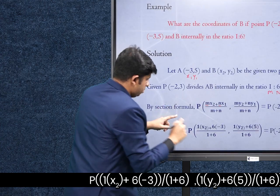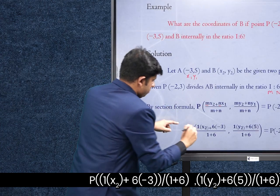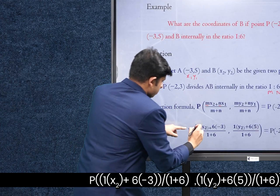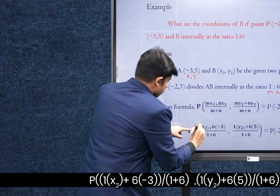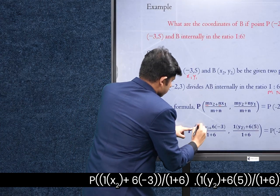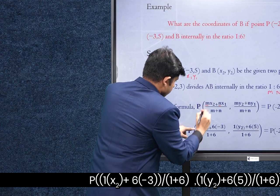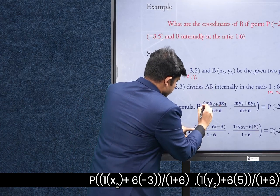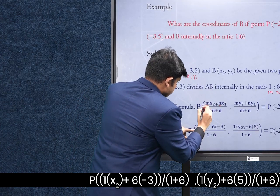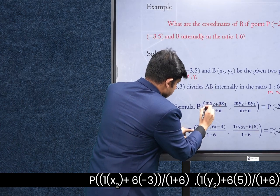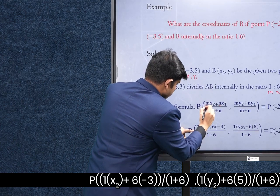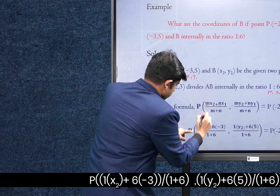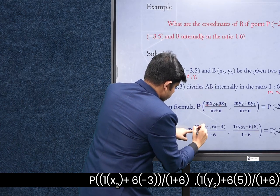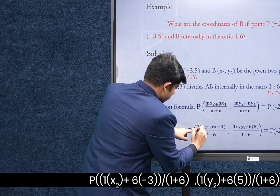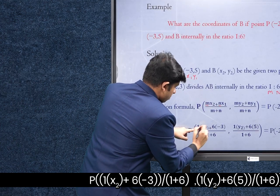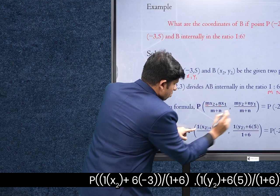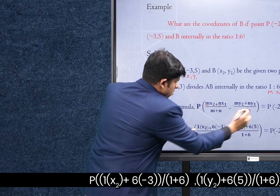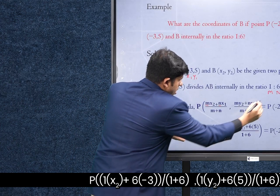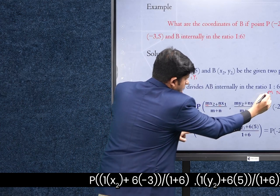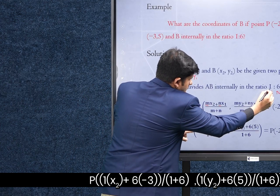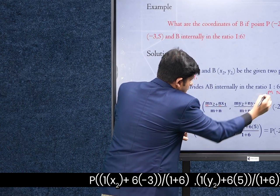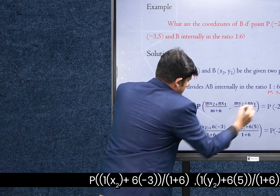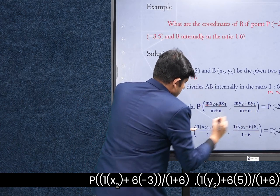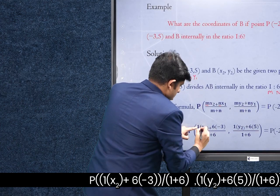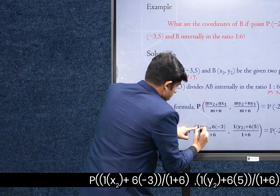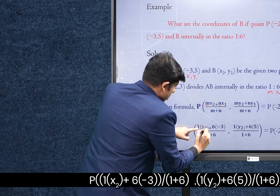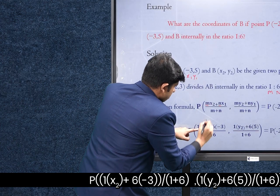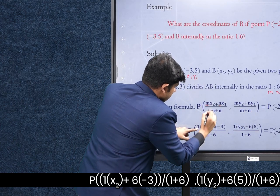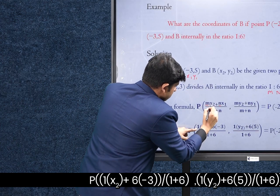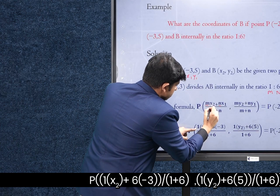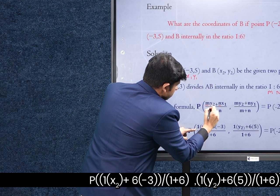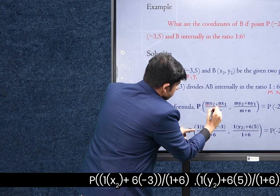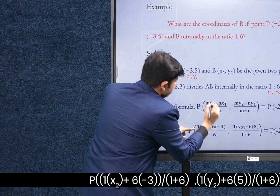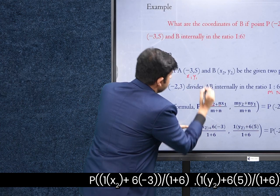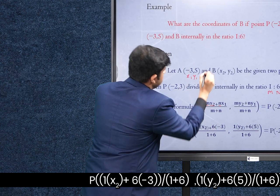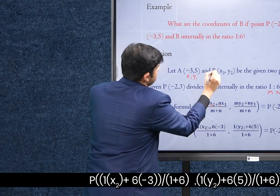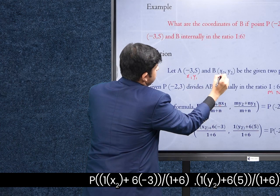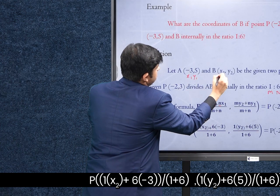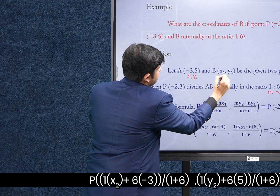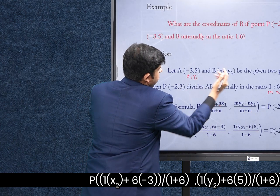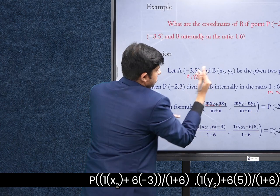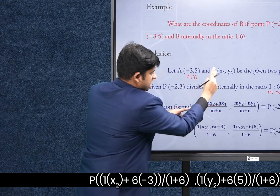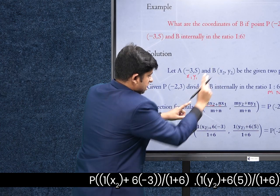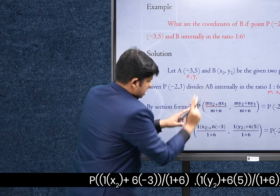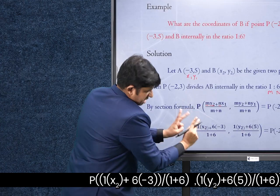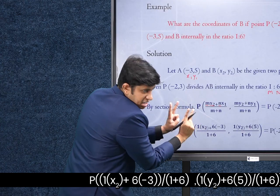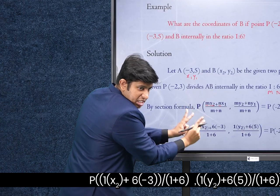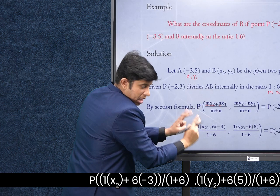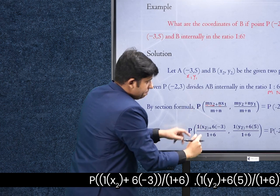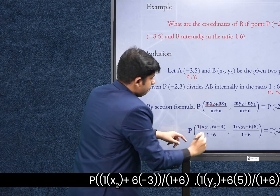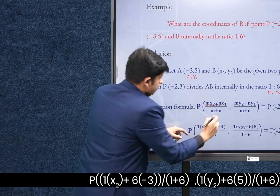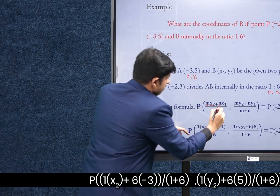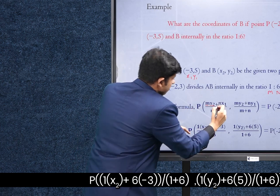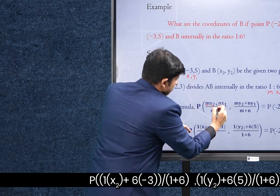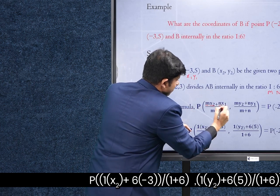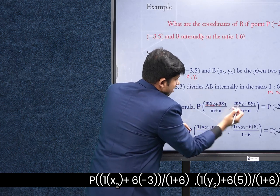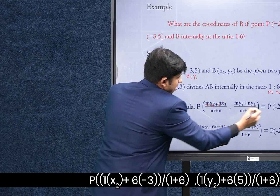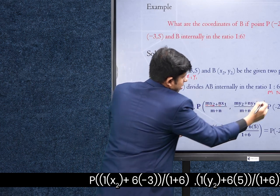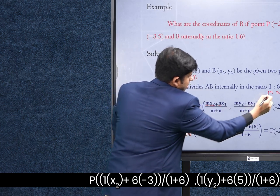2 கூட்டல் 6 அடைப்புக்குறி 5 கீழ்க்கோடு 1 கூட்டல் 6 ஈடு P